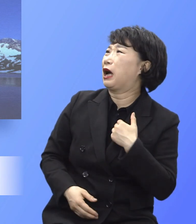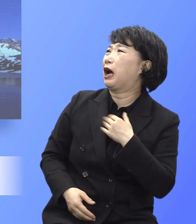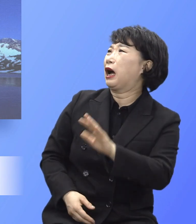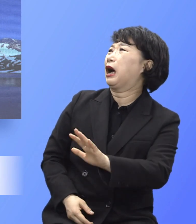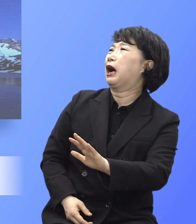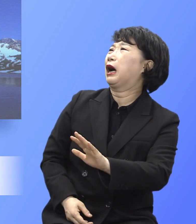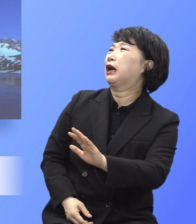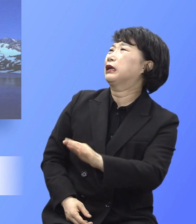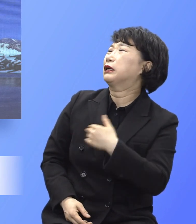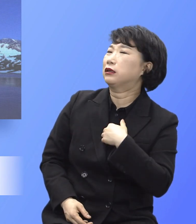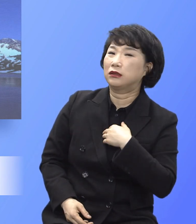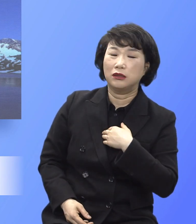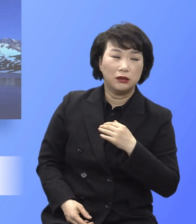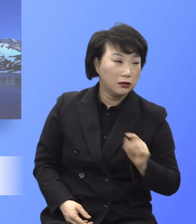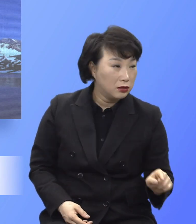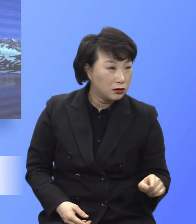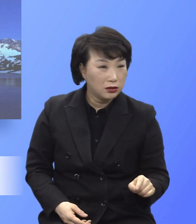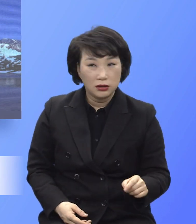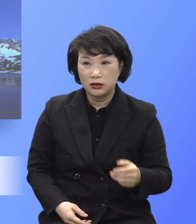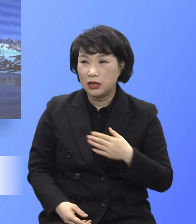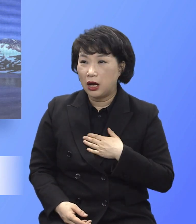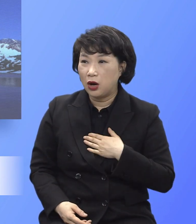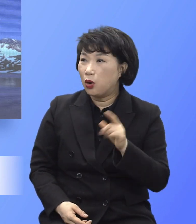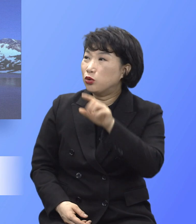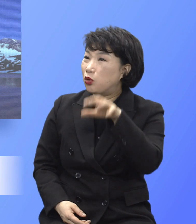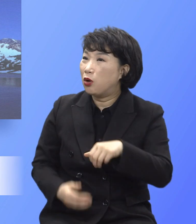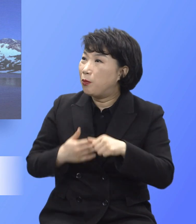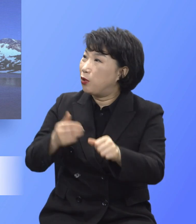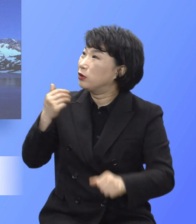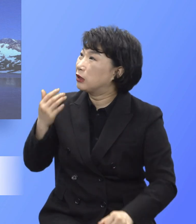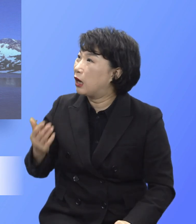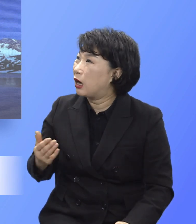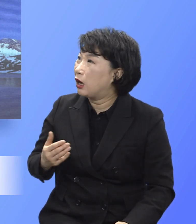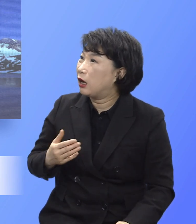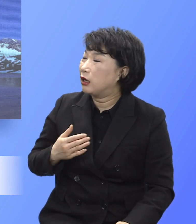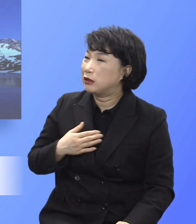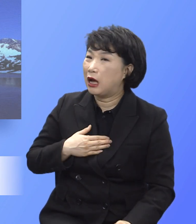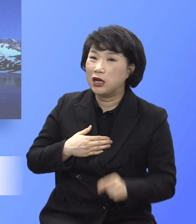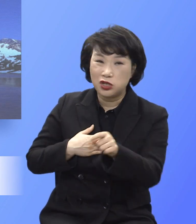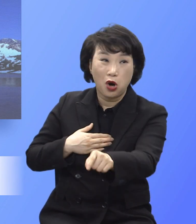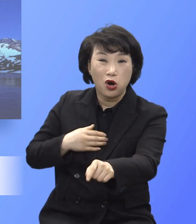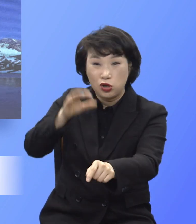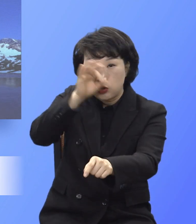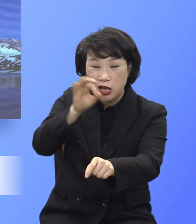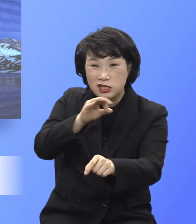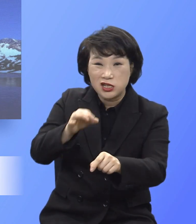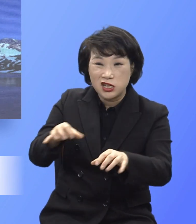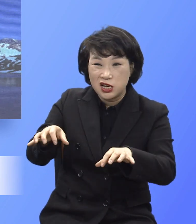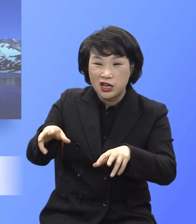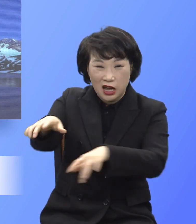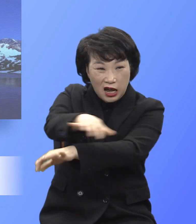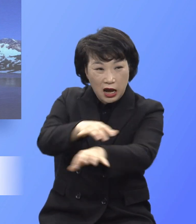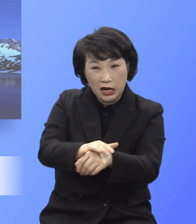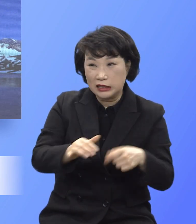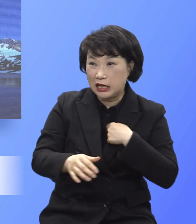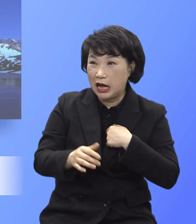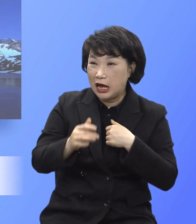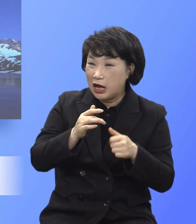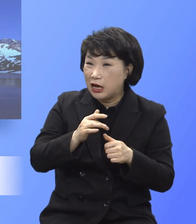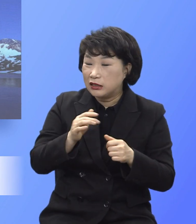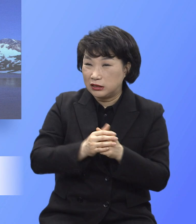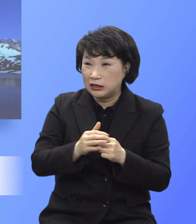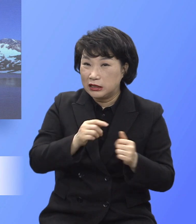남았습니다. 나를 어디로 보내야 되느냐 저 돼지떼로 보내서서